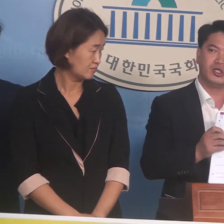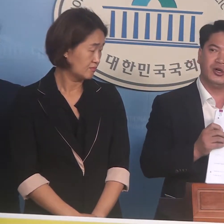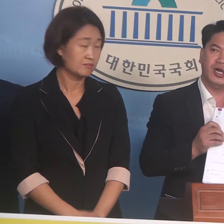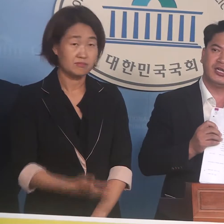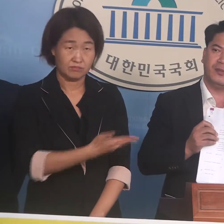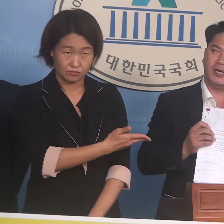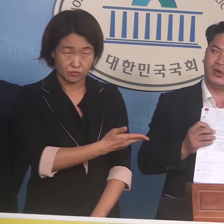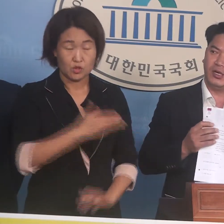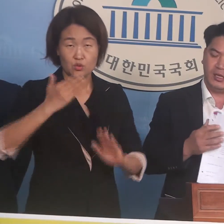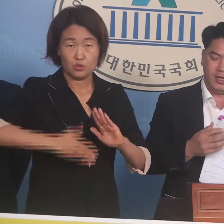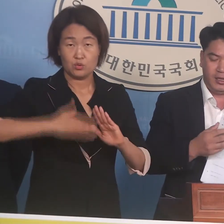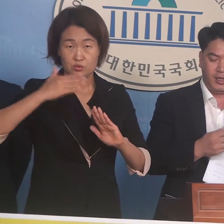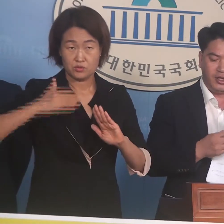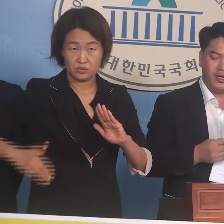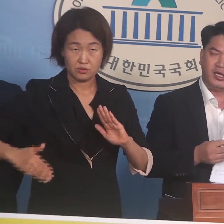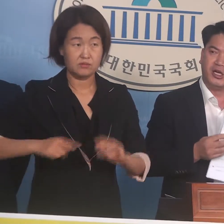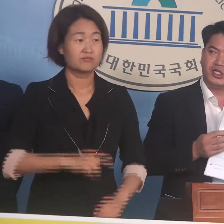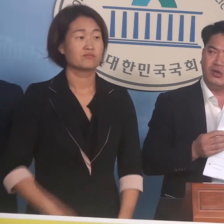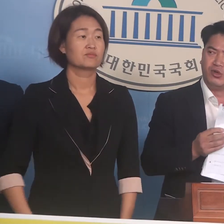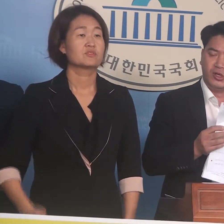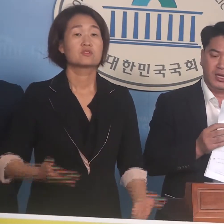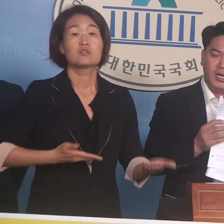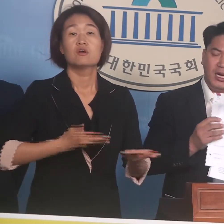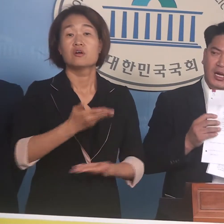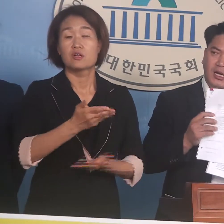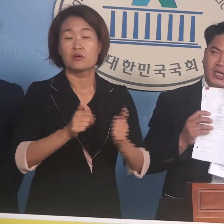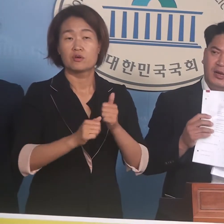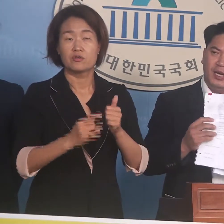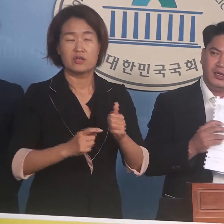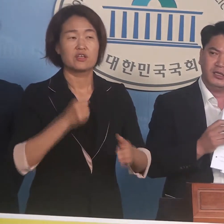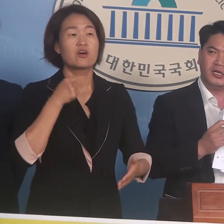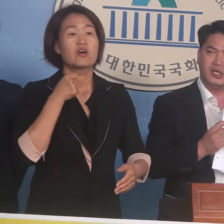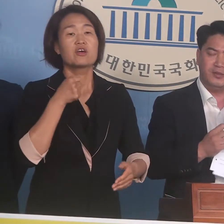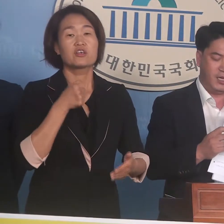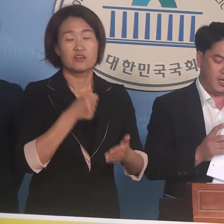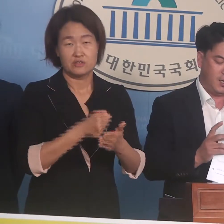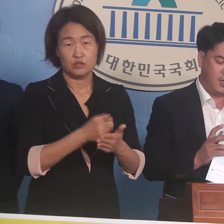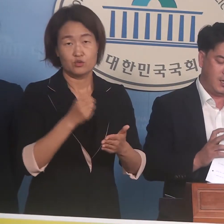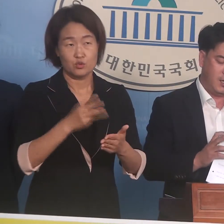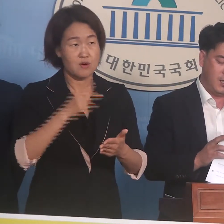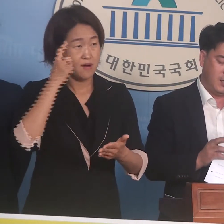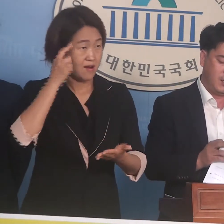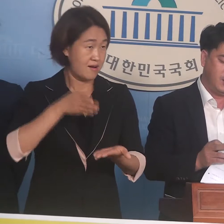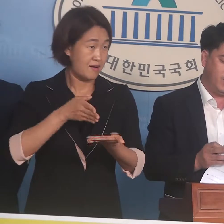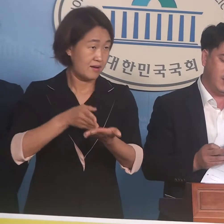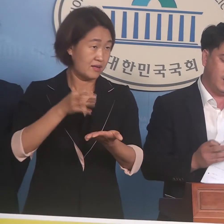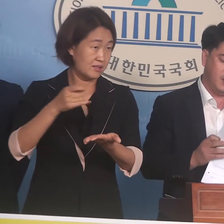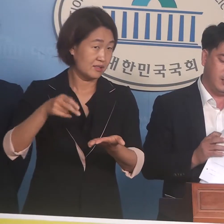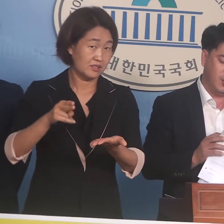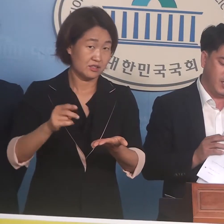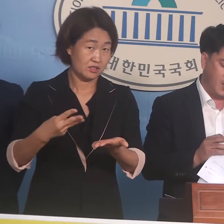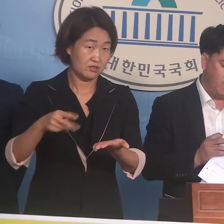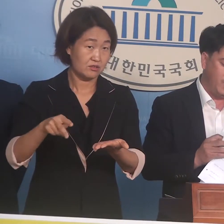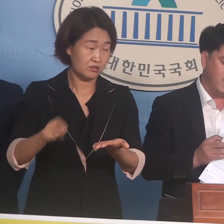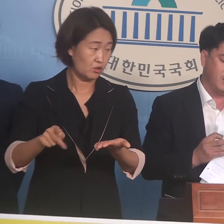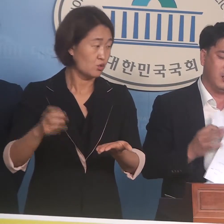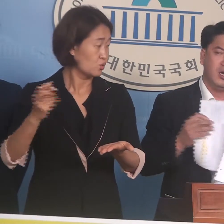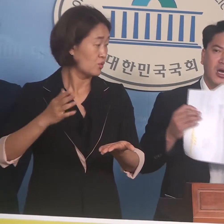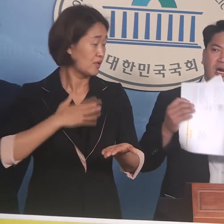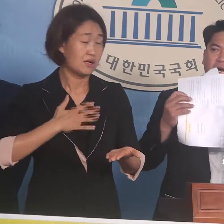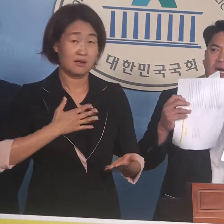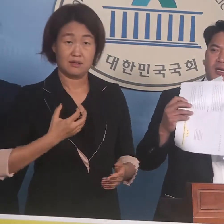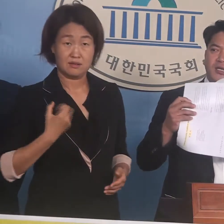이게 공정위에서 결정된 결정문, 그 다음에 의결서입니다. 그리고 이게 저희가 갖고